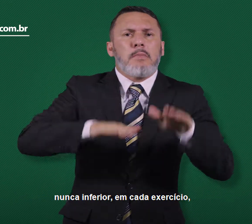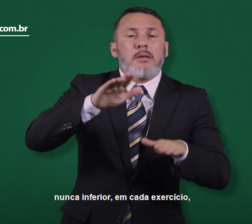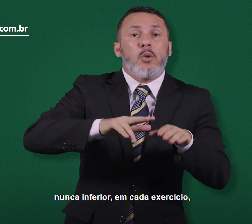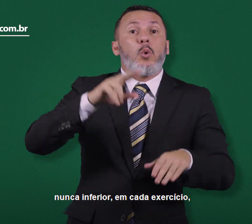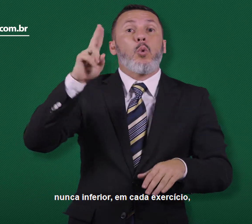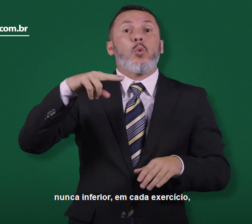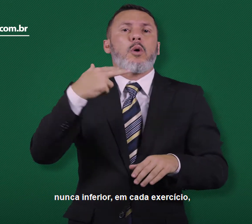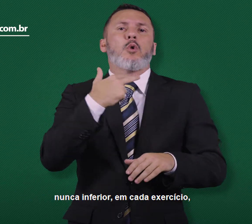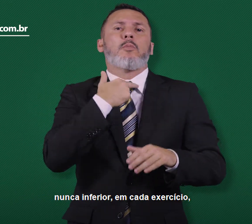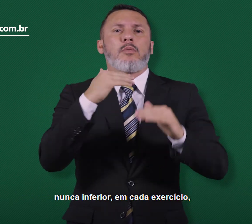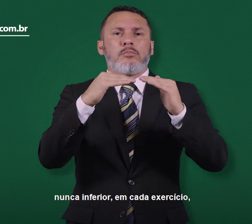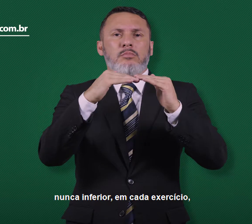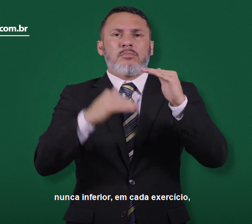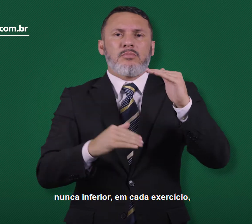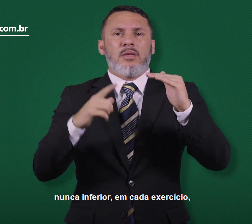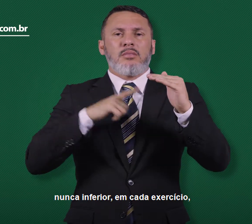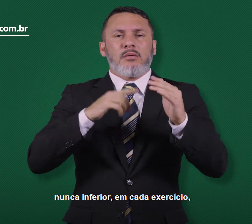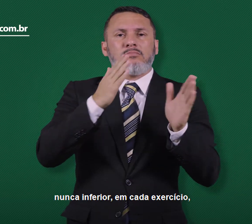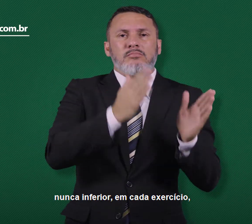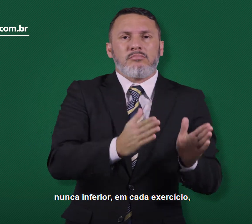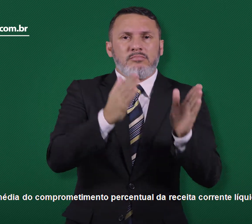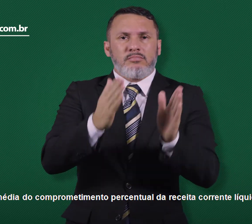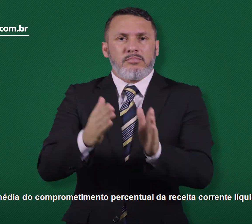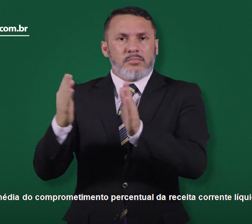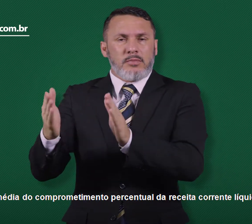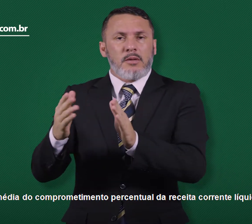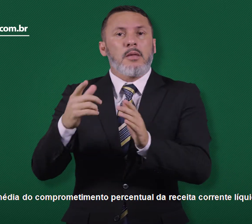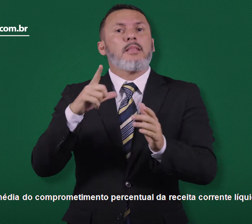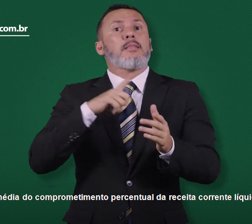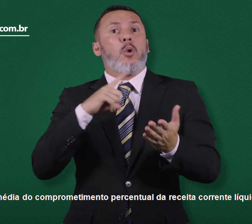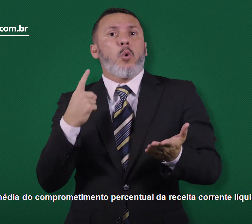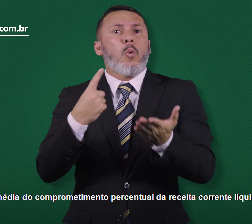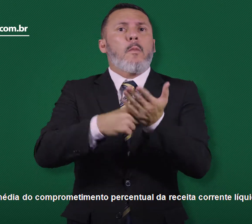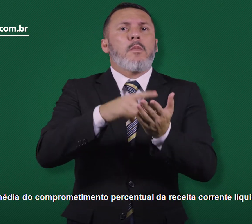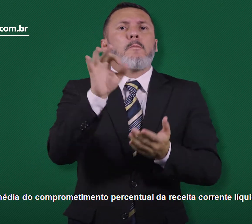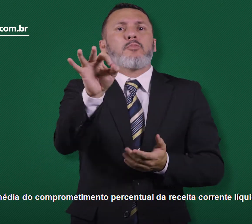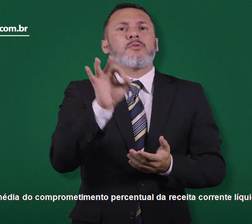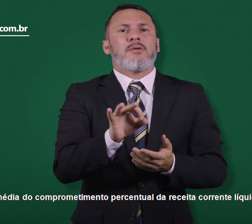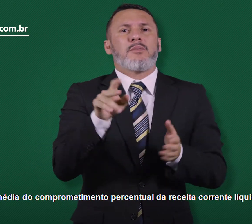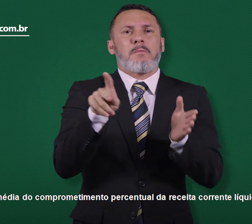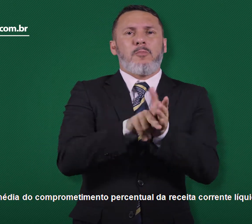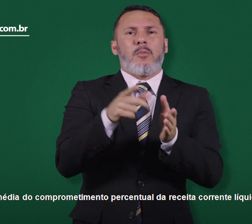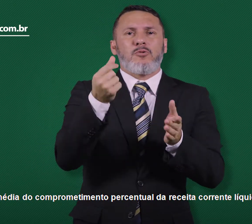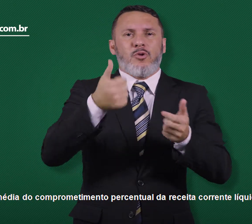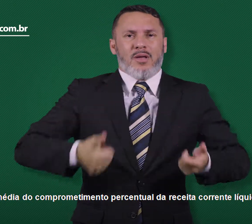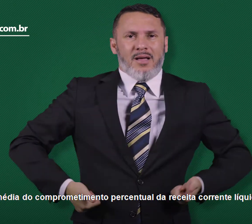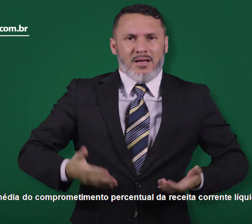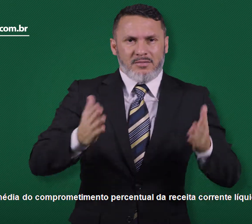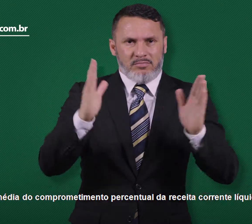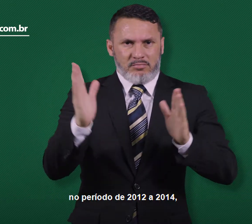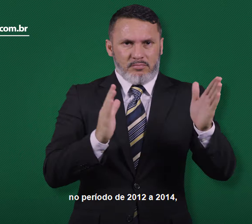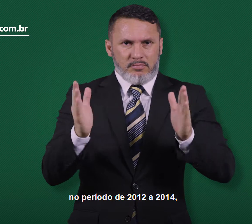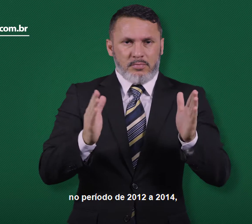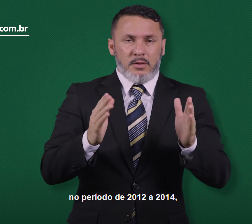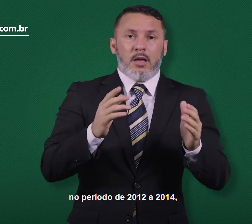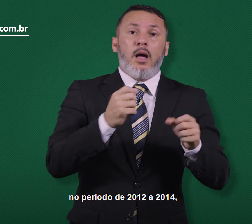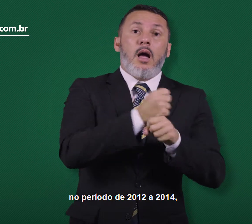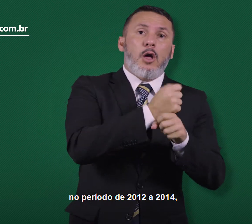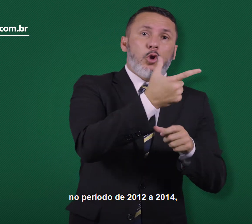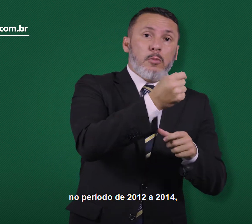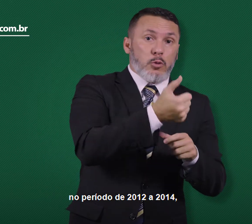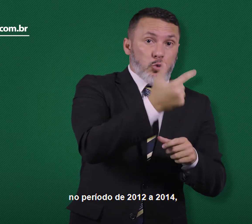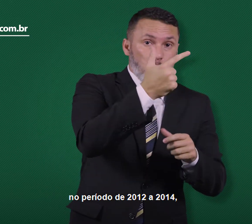variável, nunca inferior em cada exercício, à média do comprometimento percentual da receita corrente líquida no período